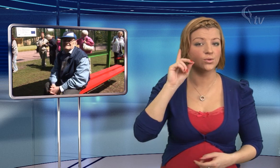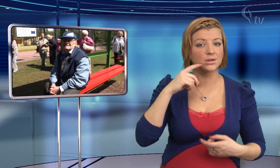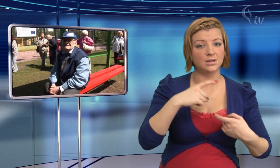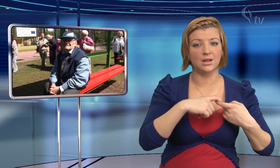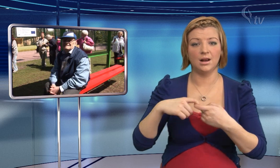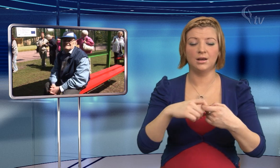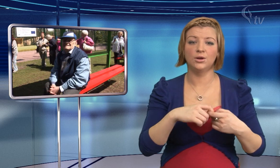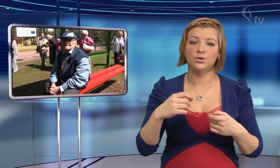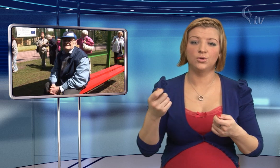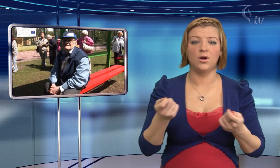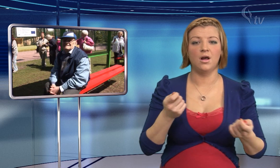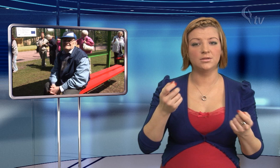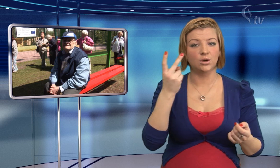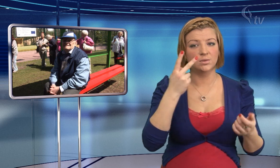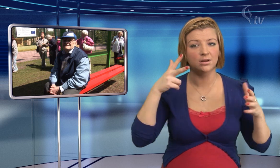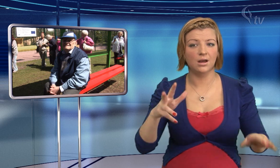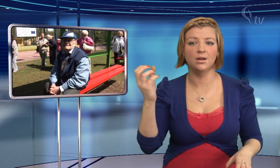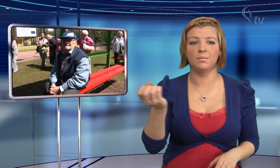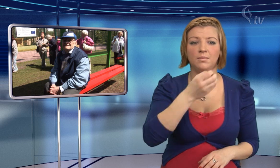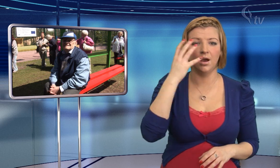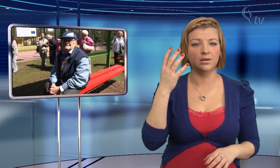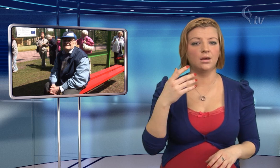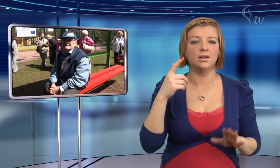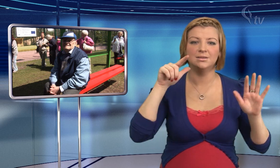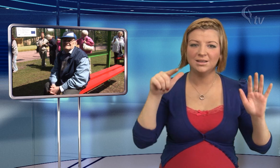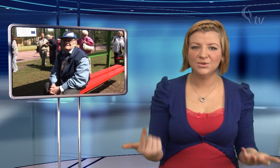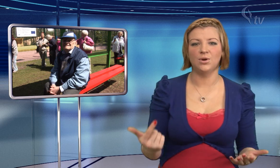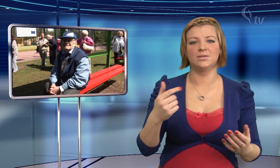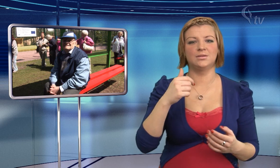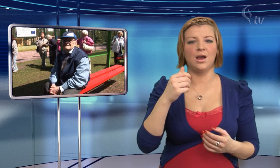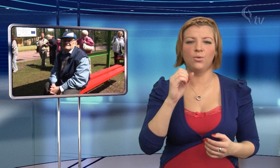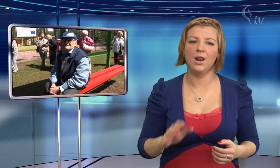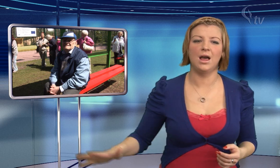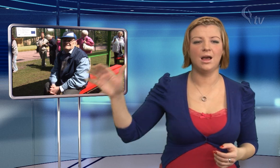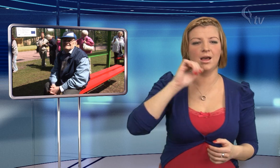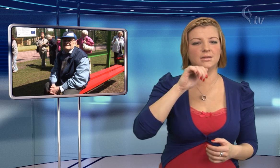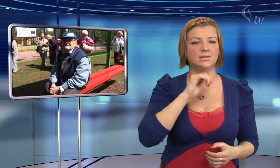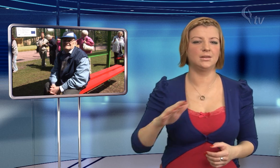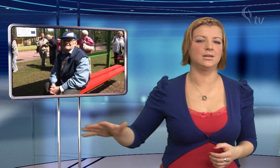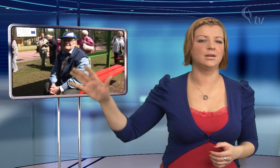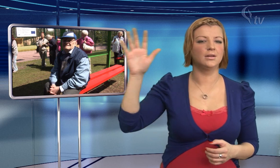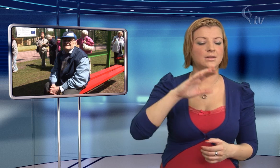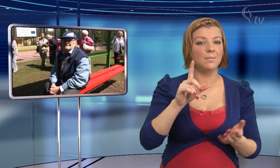Eesti Kurtide Liit korraldas 7. korda üle-eestilise pensionäride päeva jõulumäel 28.